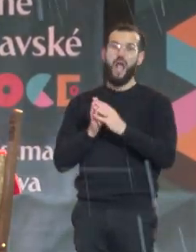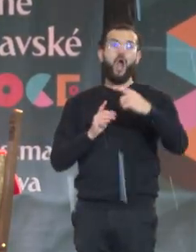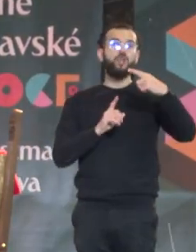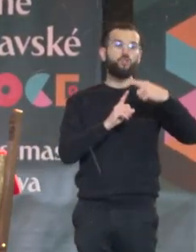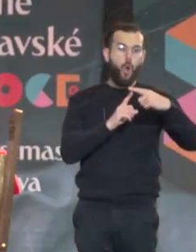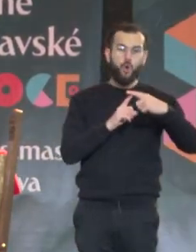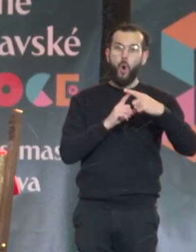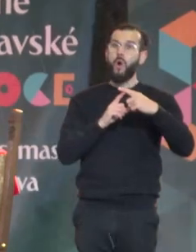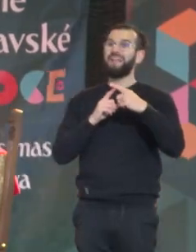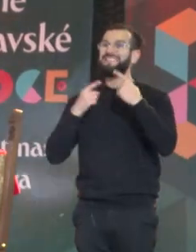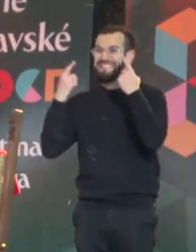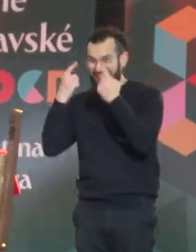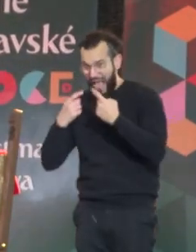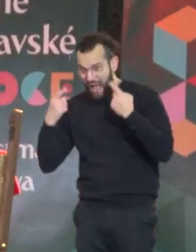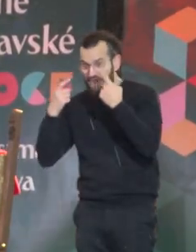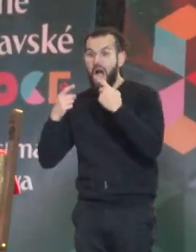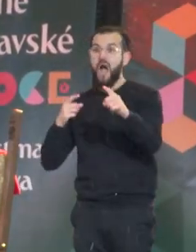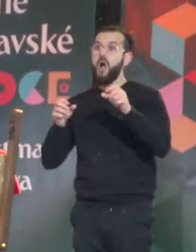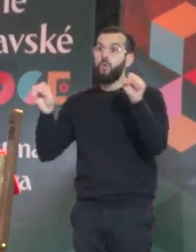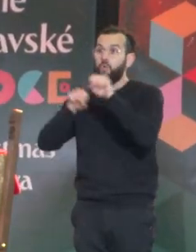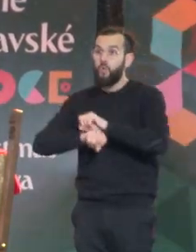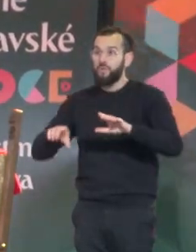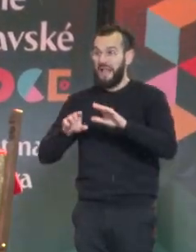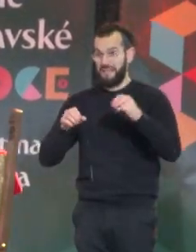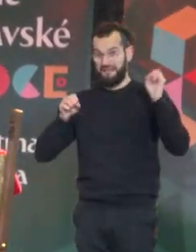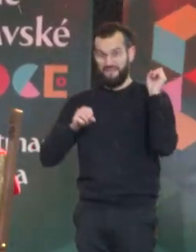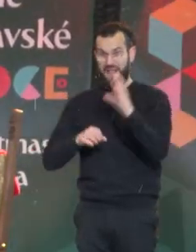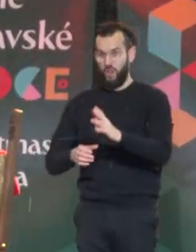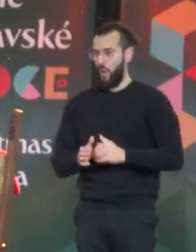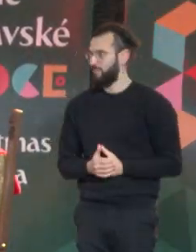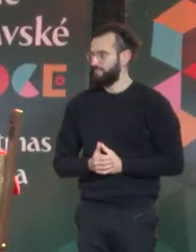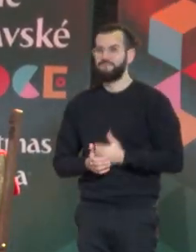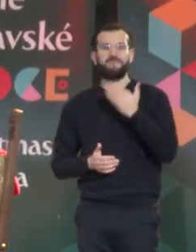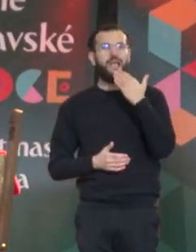Slavka a Kúzelné svetlo. Ďakujem.